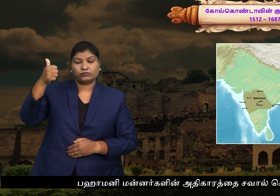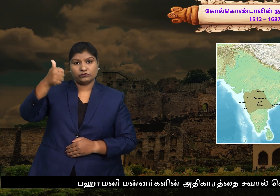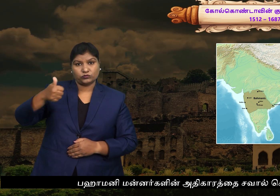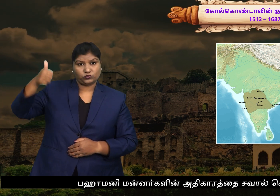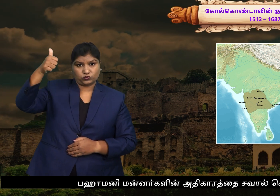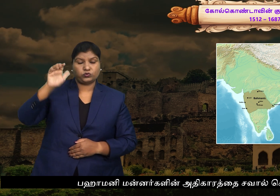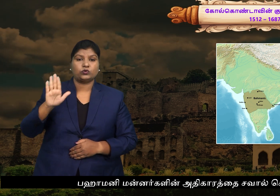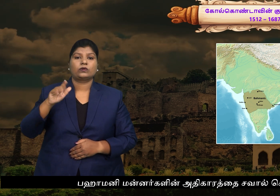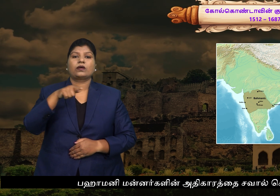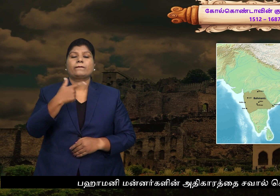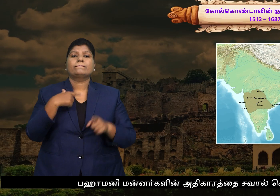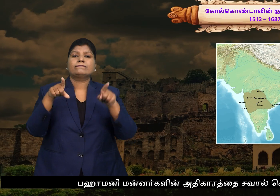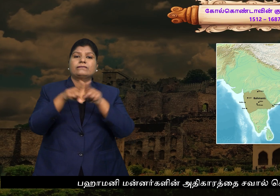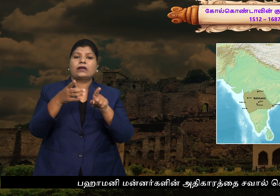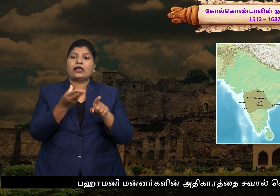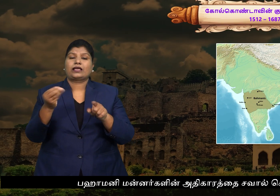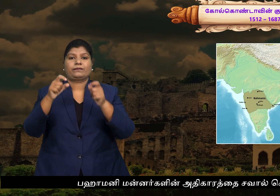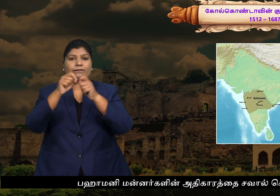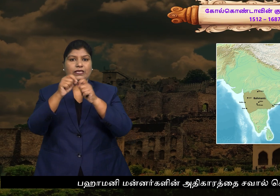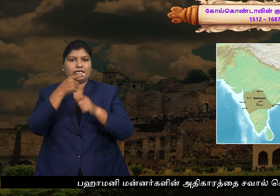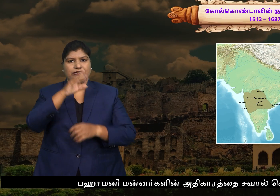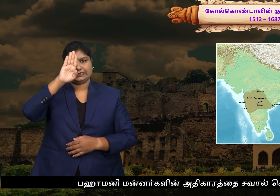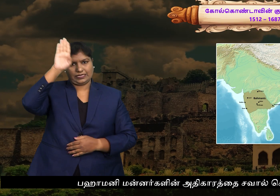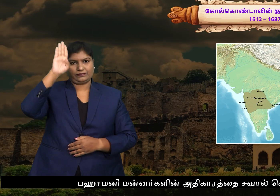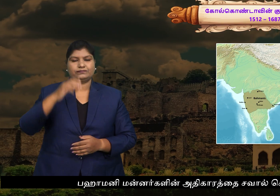பஹாமனி மன்னர்களின் அதிகாரத்தை சவால் செய்தன.